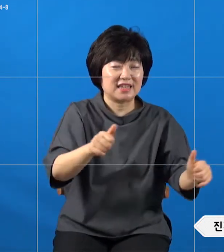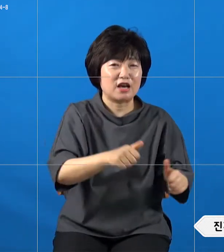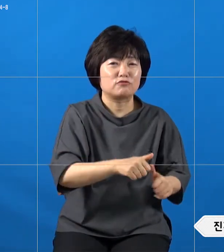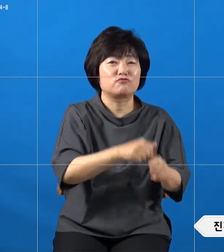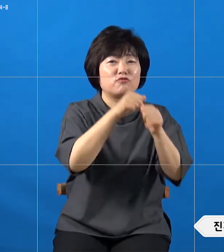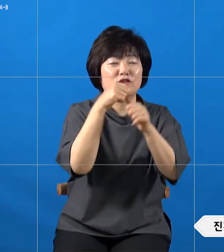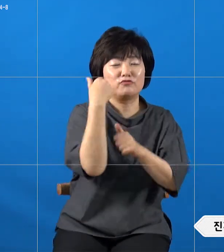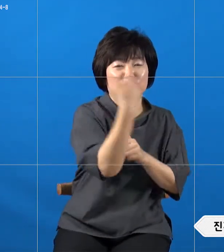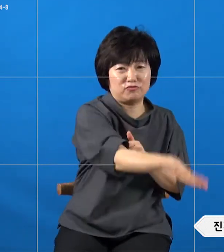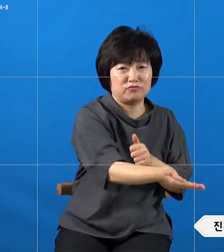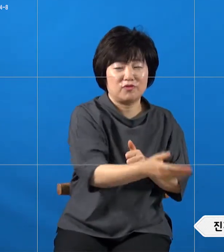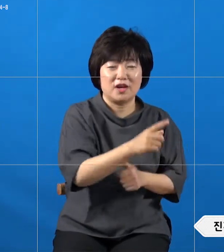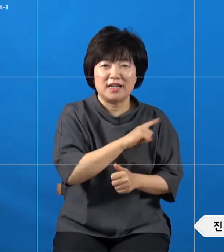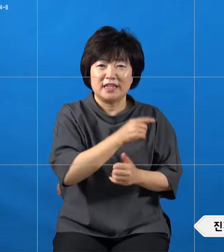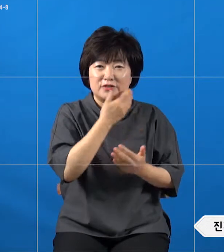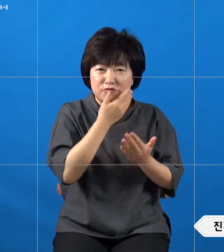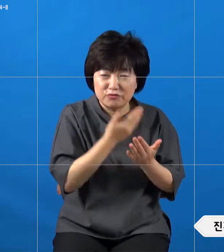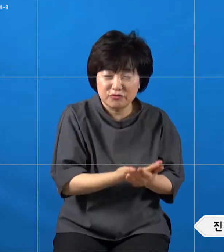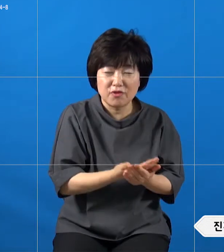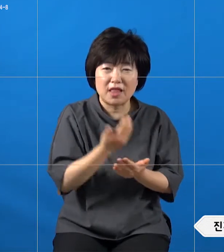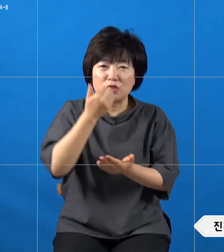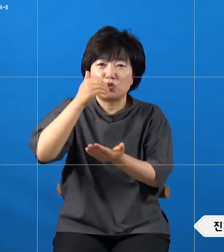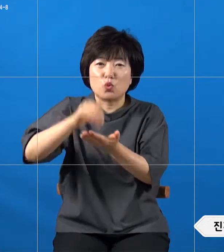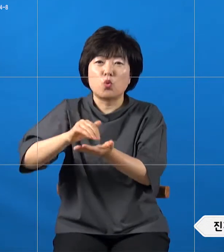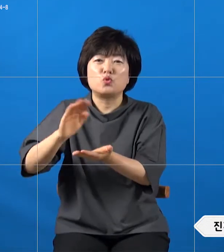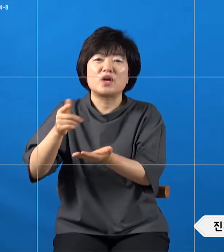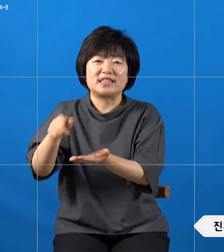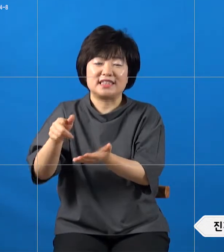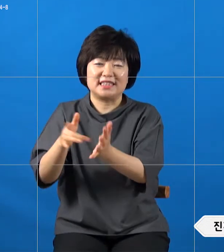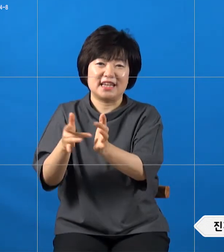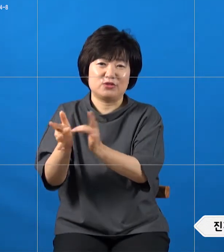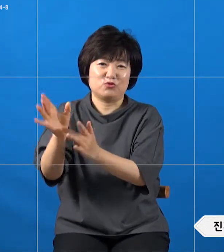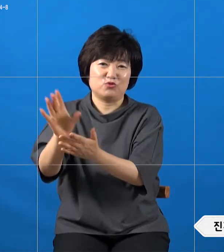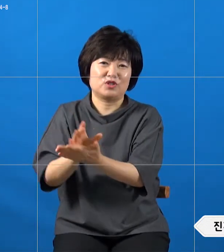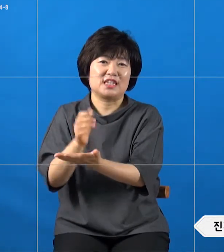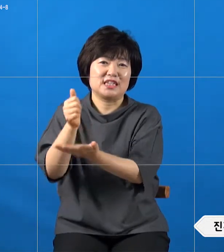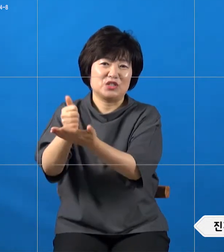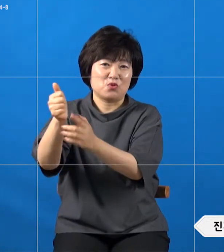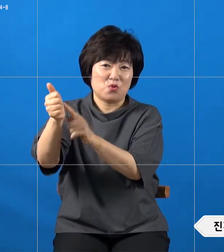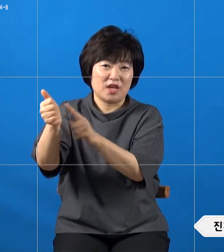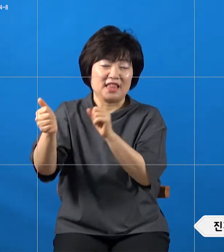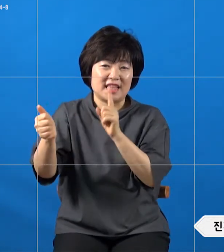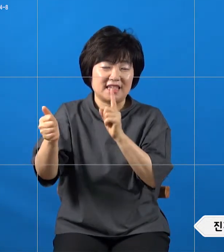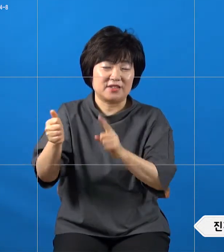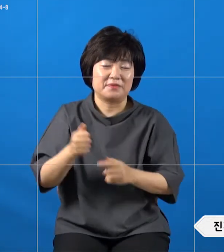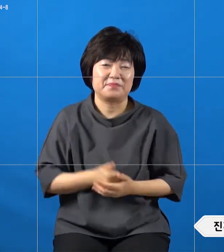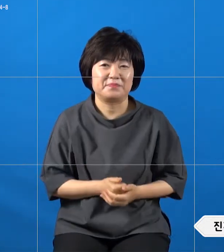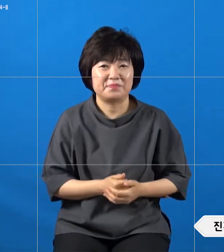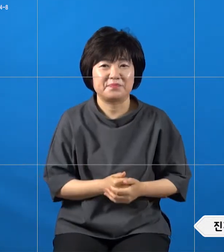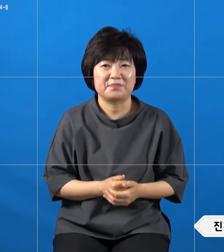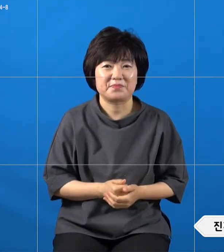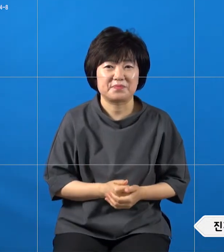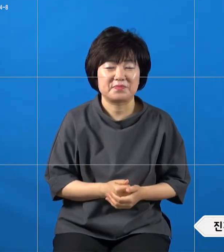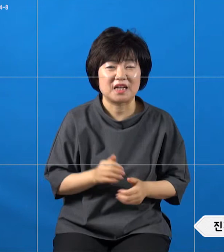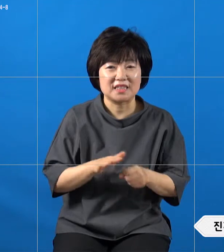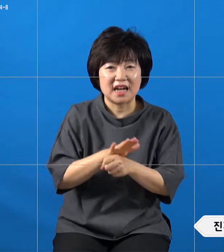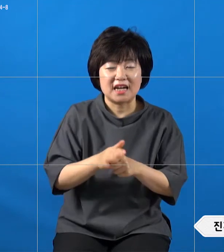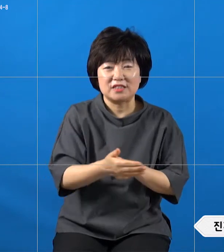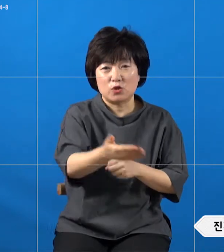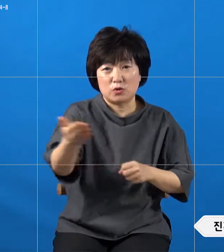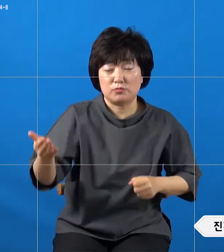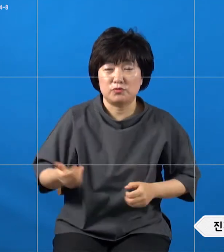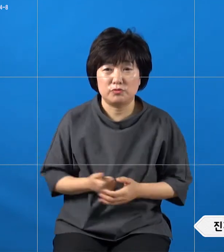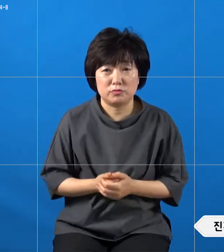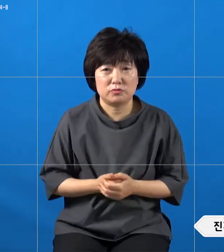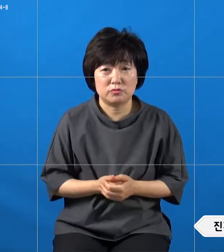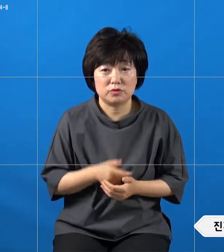견고한 모퉁이돌 되시는 예수 그리스도에 대하여 말씀하고 있습니다.